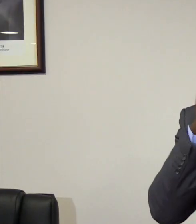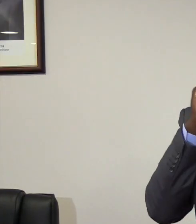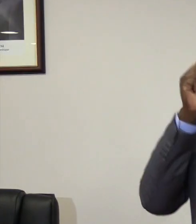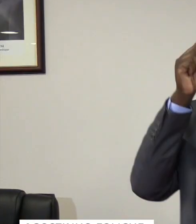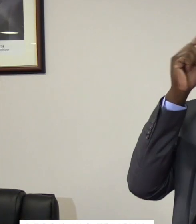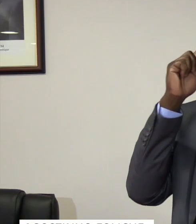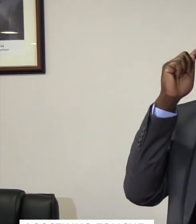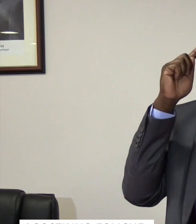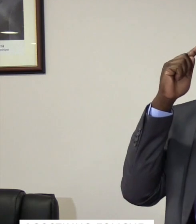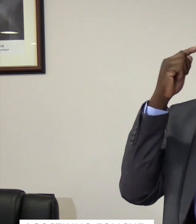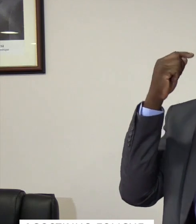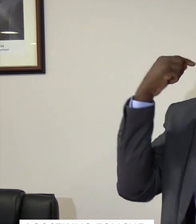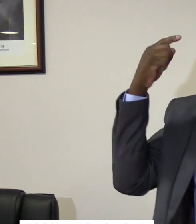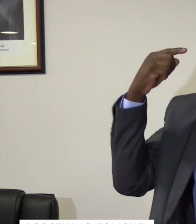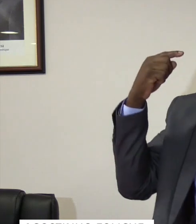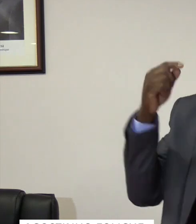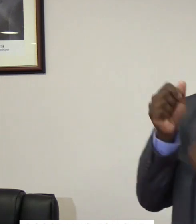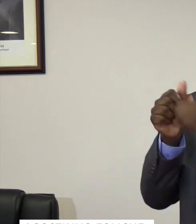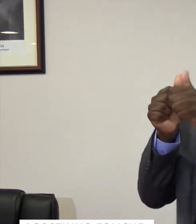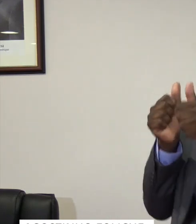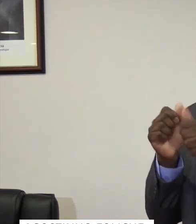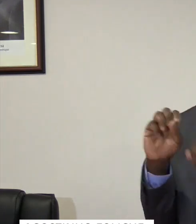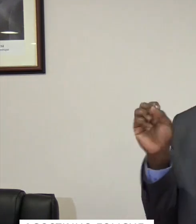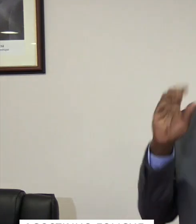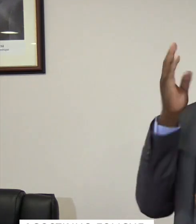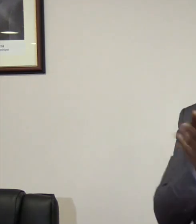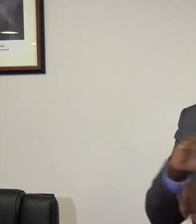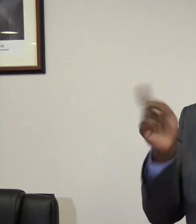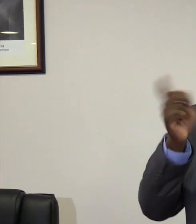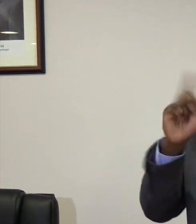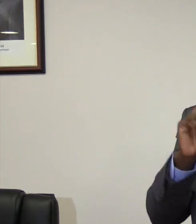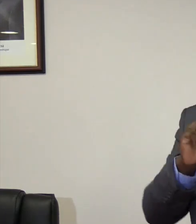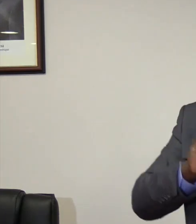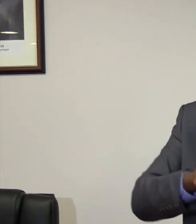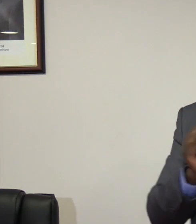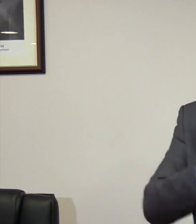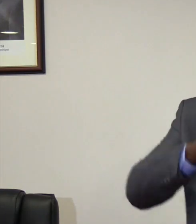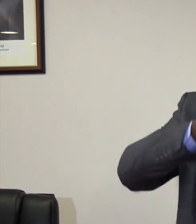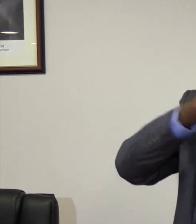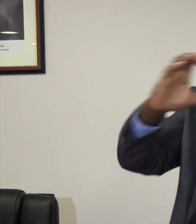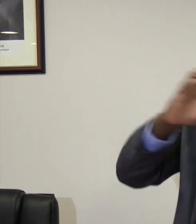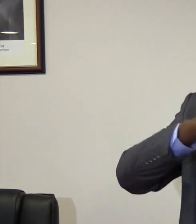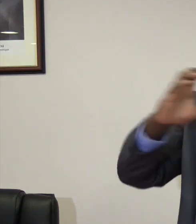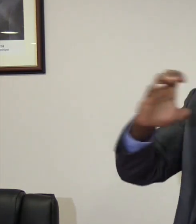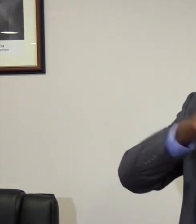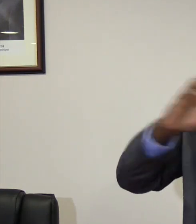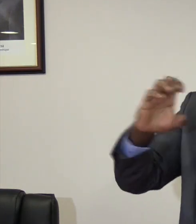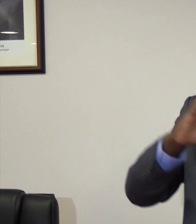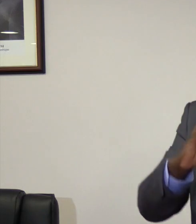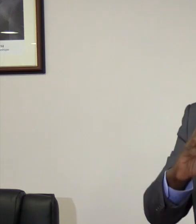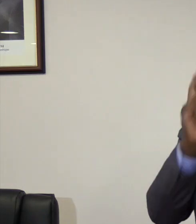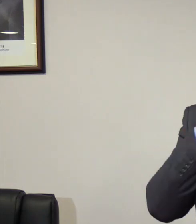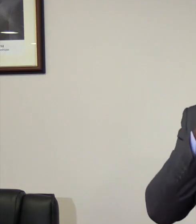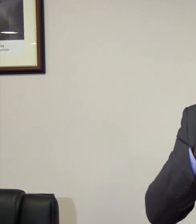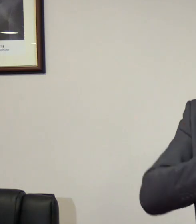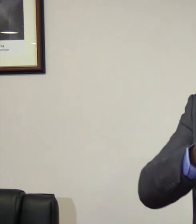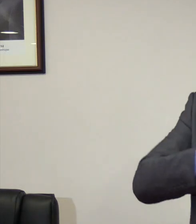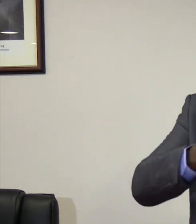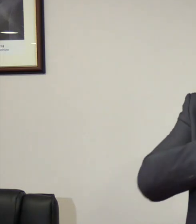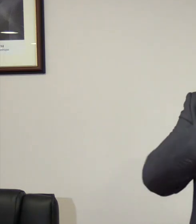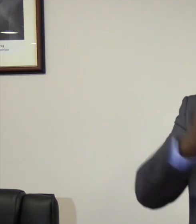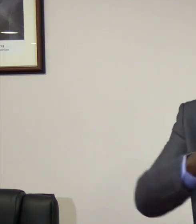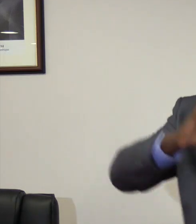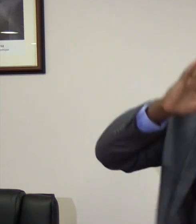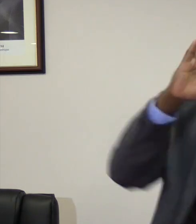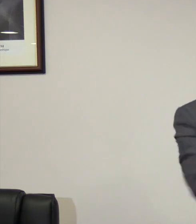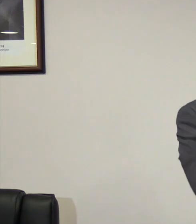Pensa-se que nós, os surdos, temos problemas mentais, mas não é verdade. O problema é a comunicação, porque usamos a língua